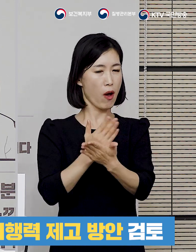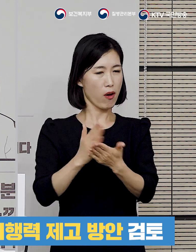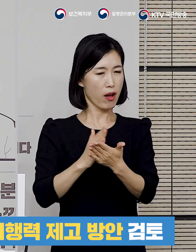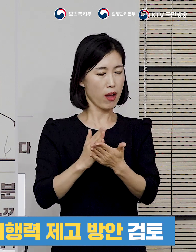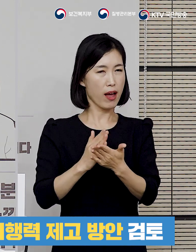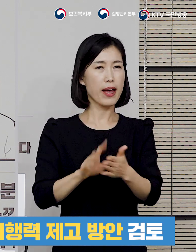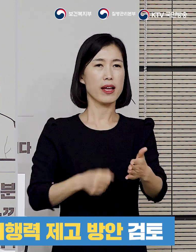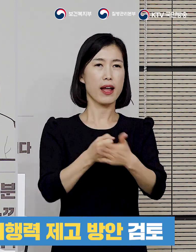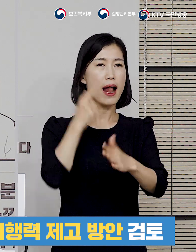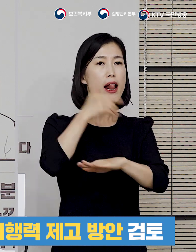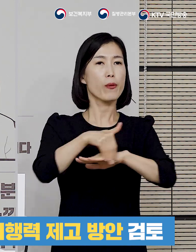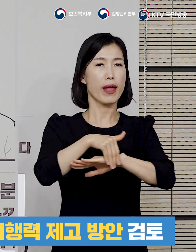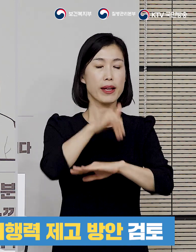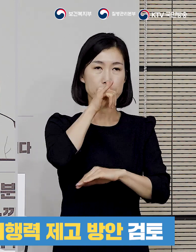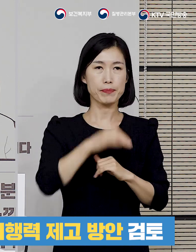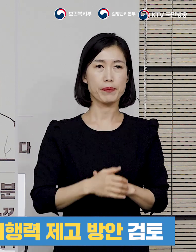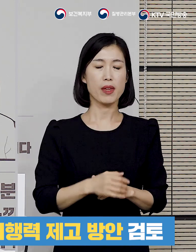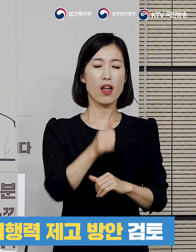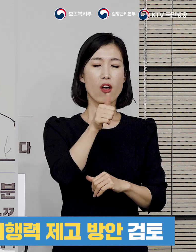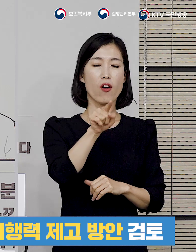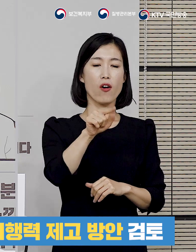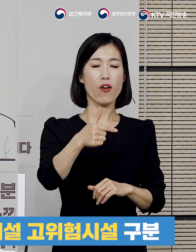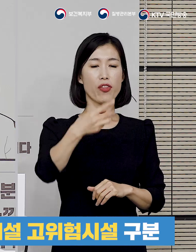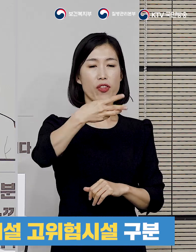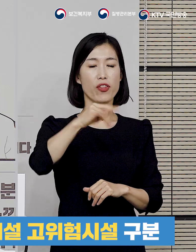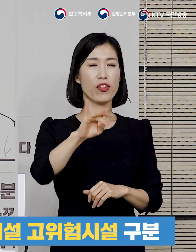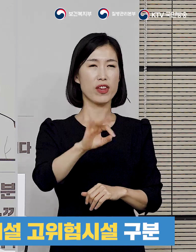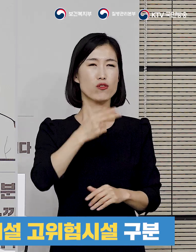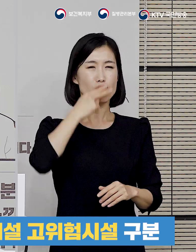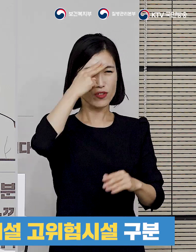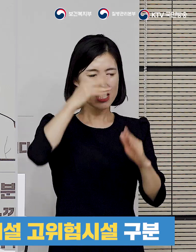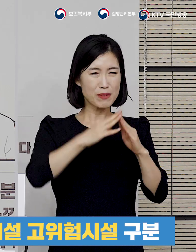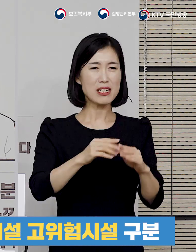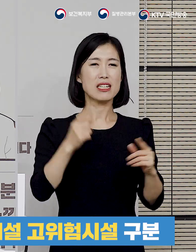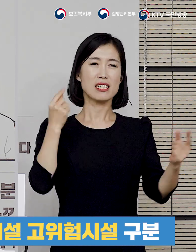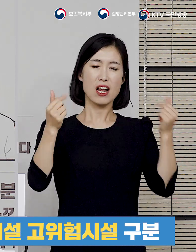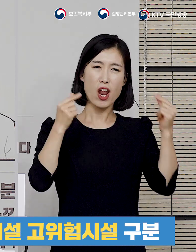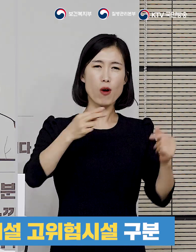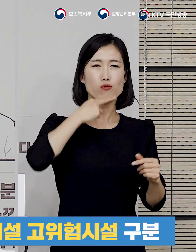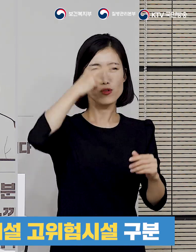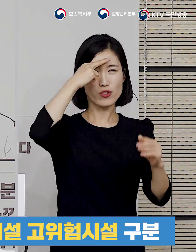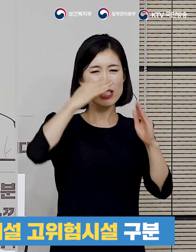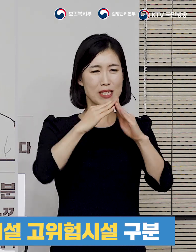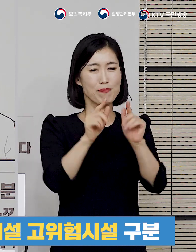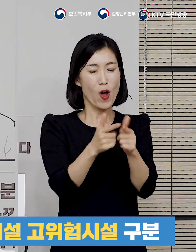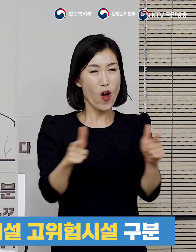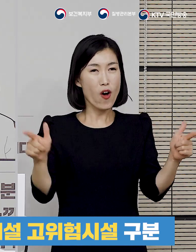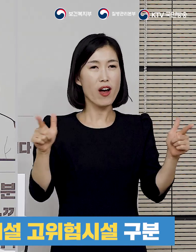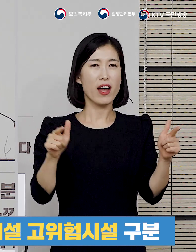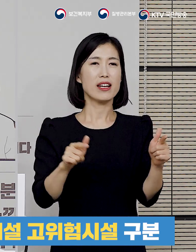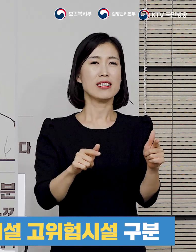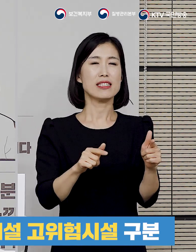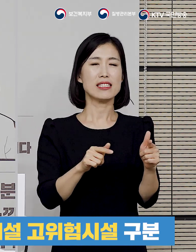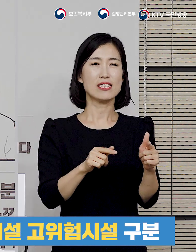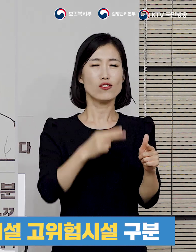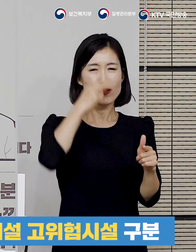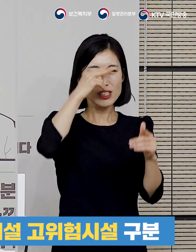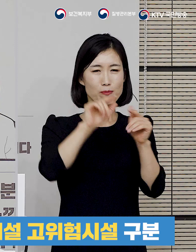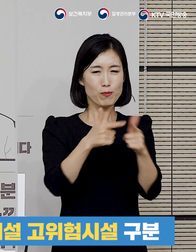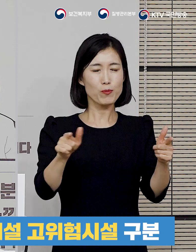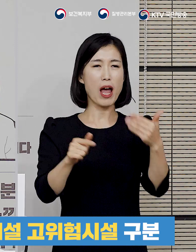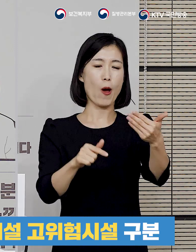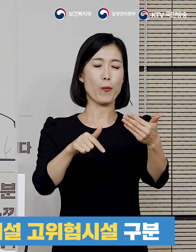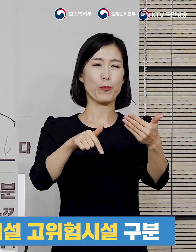종합적으로 평가하여 선정할 계획입니다. 헌팅 포차, 노래 연습장, 클럽, 룸사롱, 유흥 주정